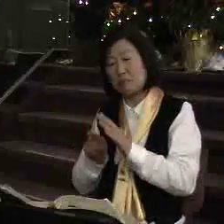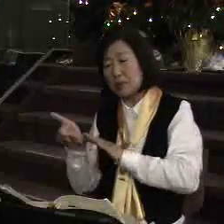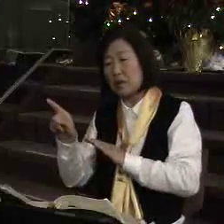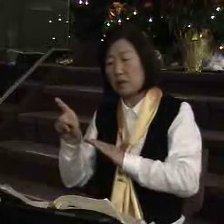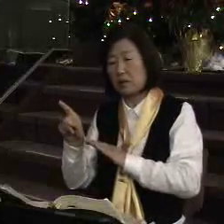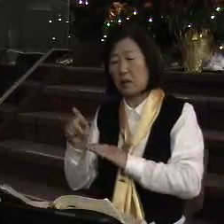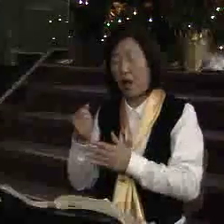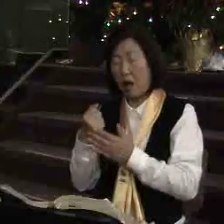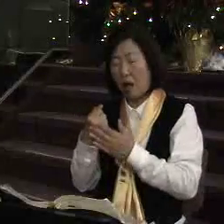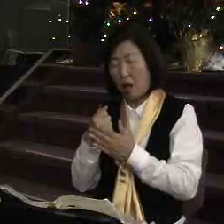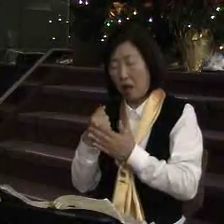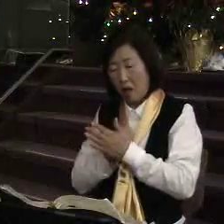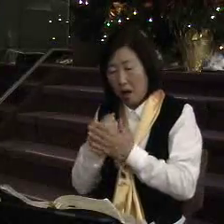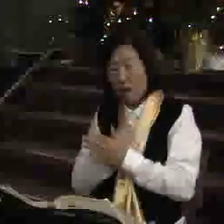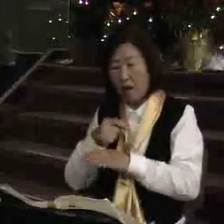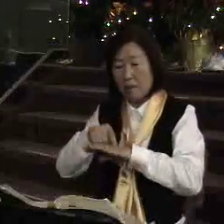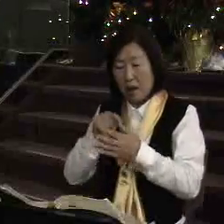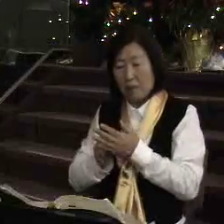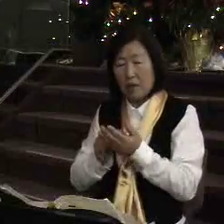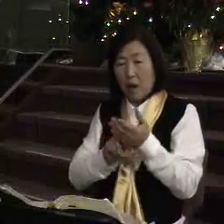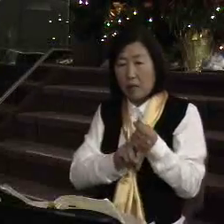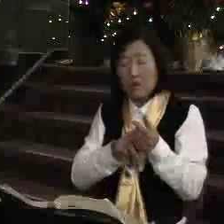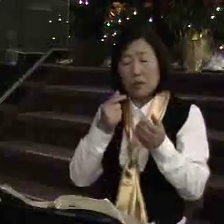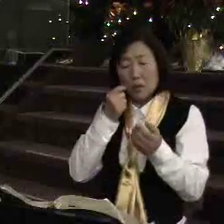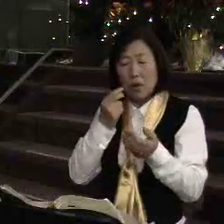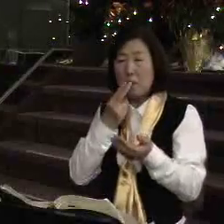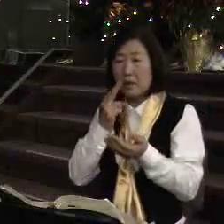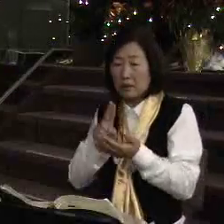감추지 못하면서 편지를 썼던 것입니다.